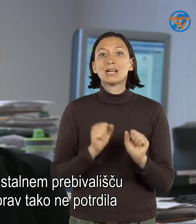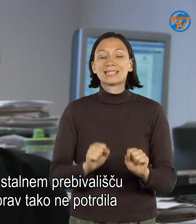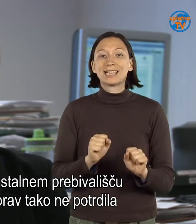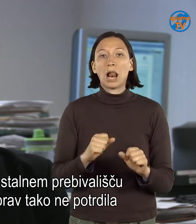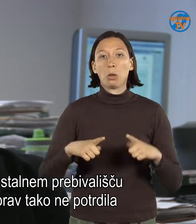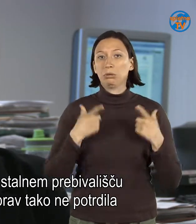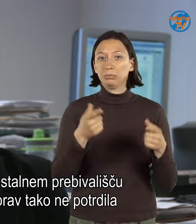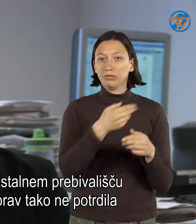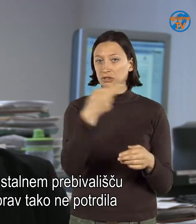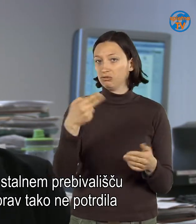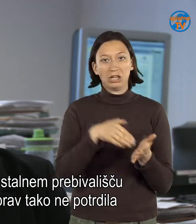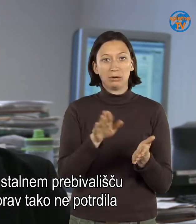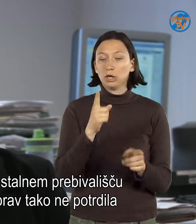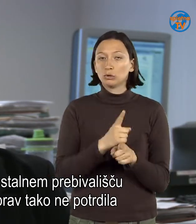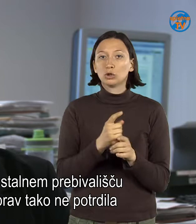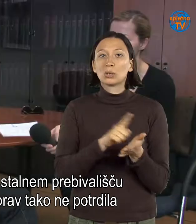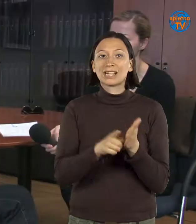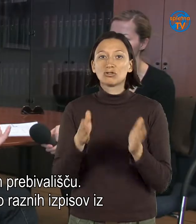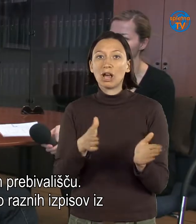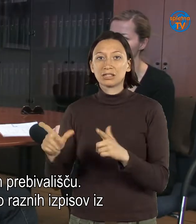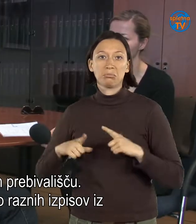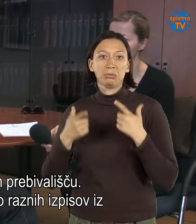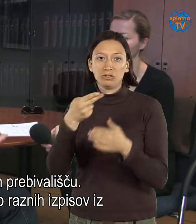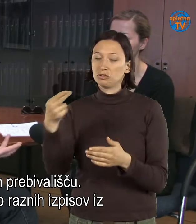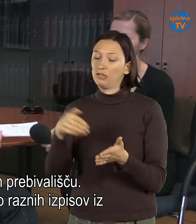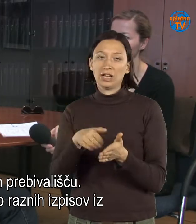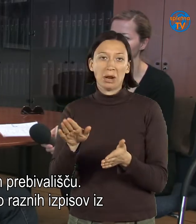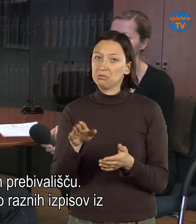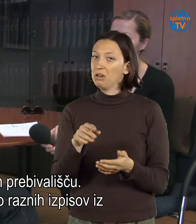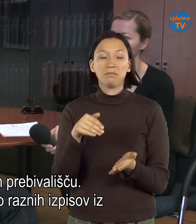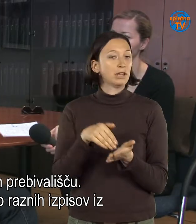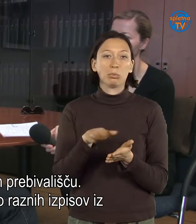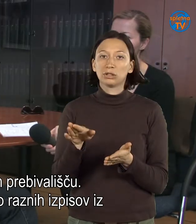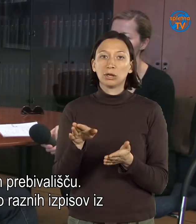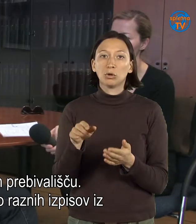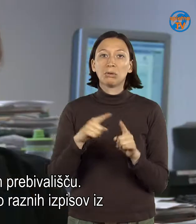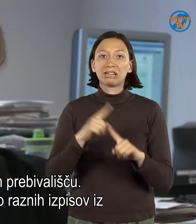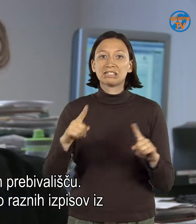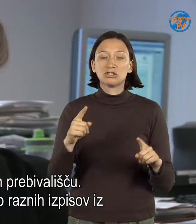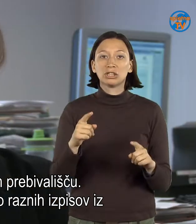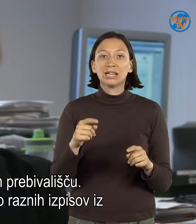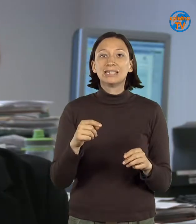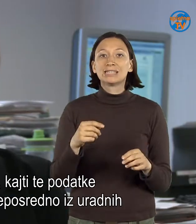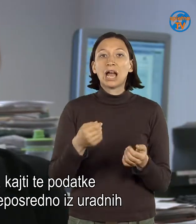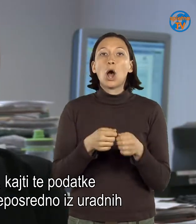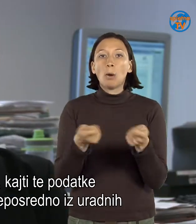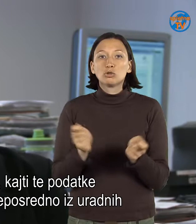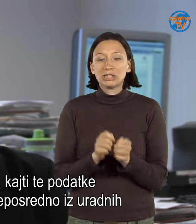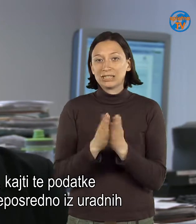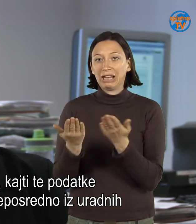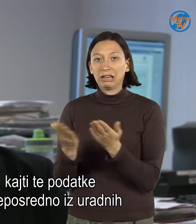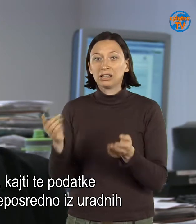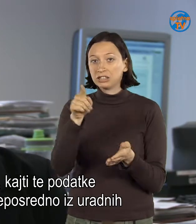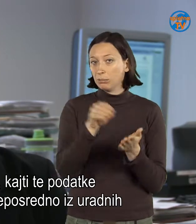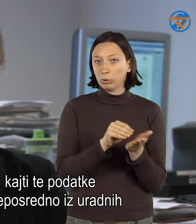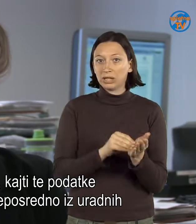stalnem prebivališču ne rabimo potrdila o začasnem prebivališču, ne potrebujemo raznih izpisov iz matičnih knjig, ker